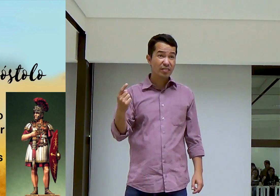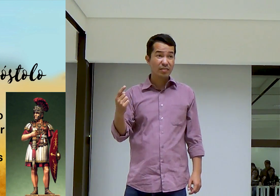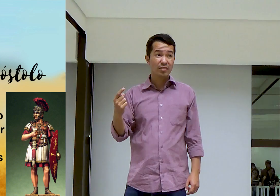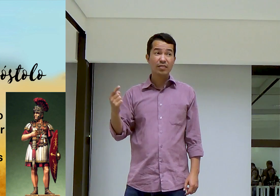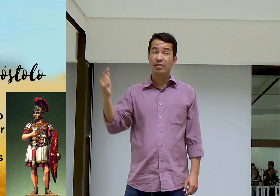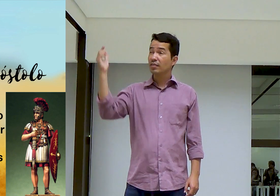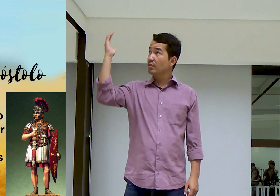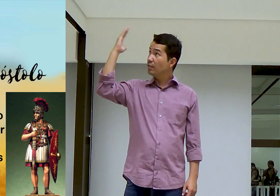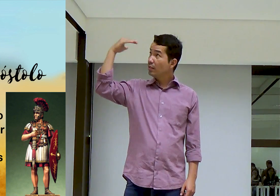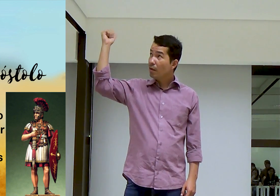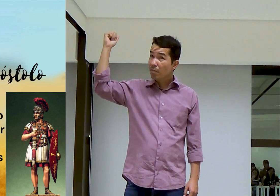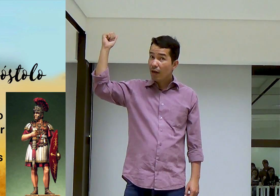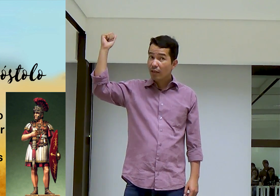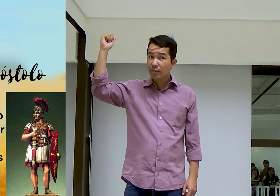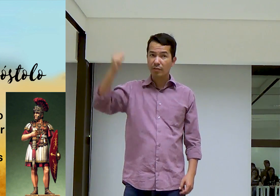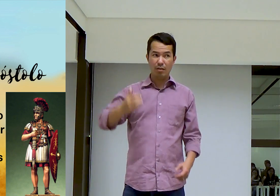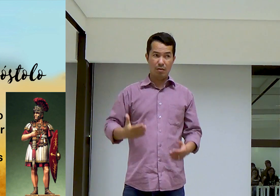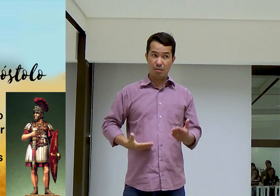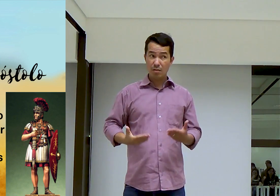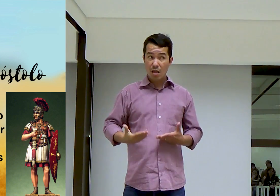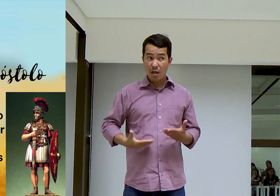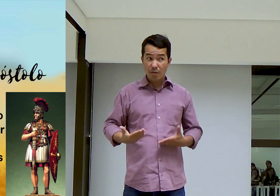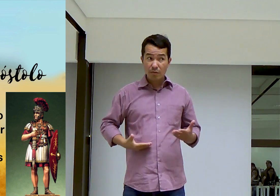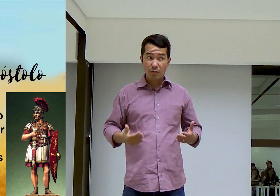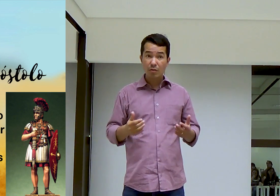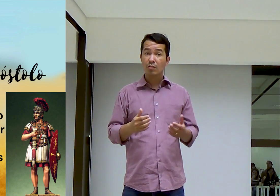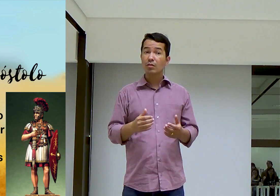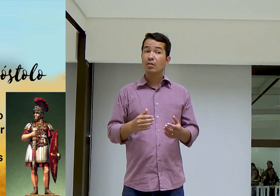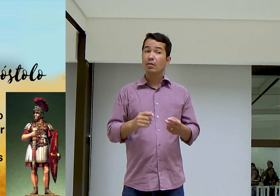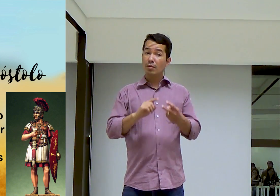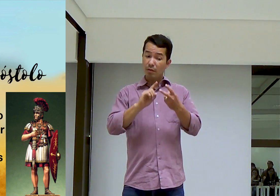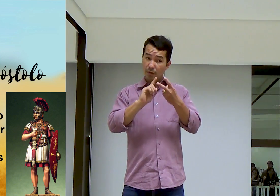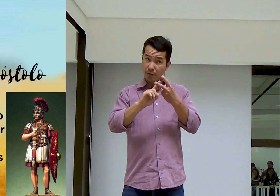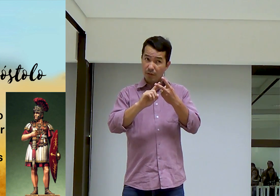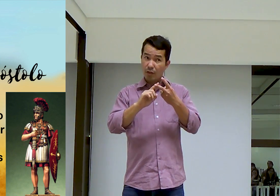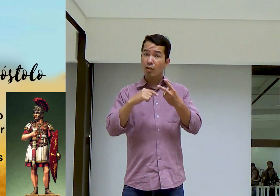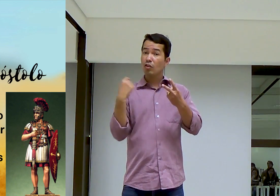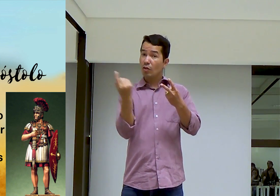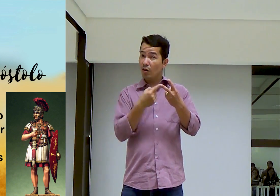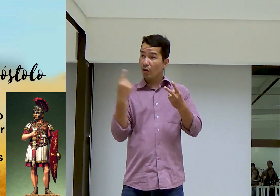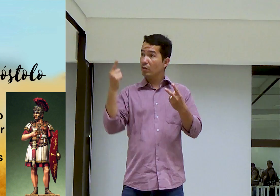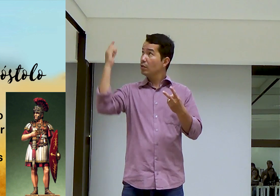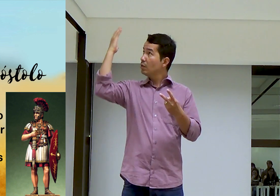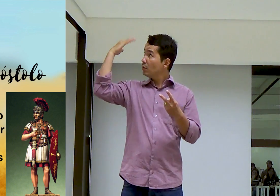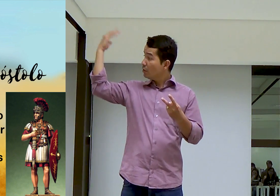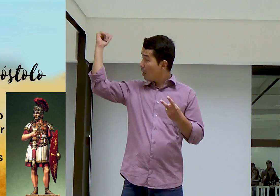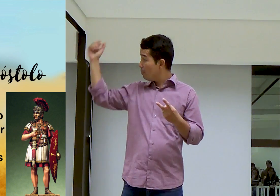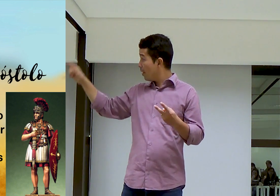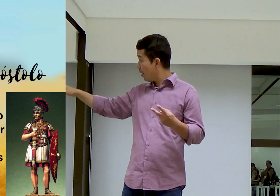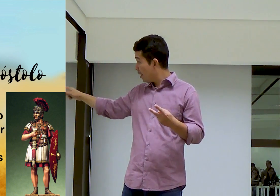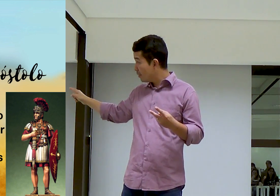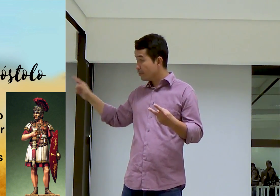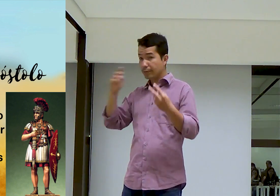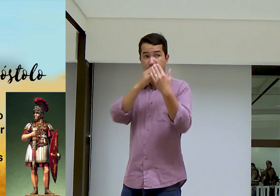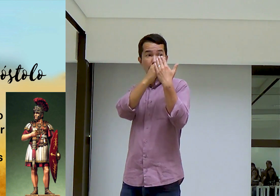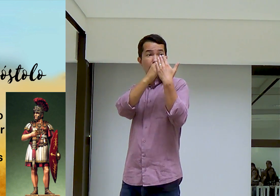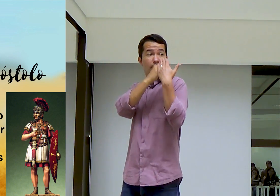Nós somos chamados para ser servos. Nós somos chamados para